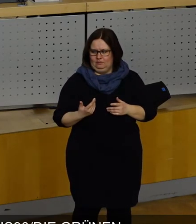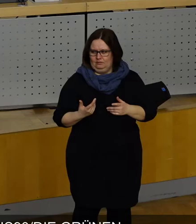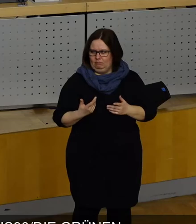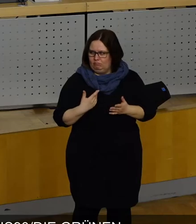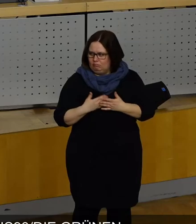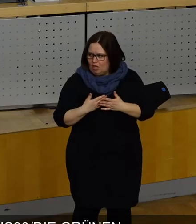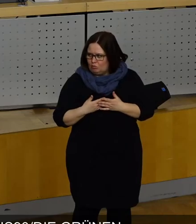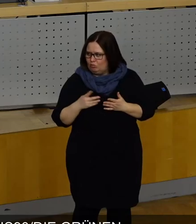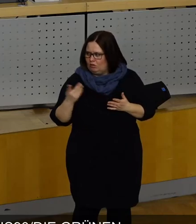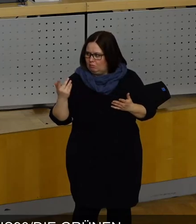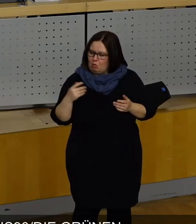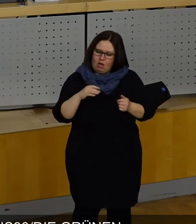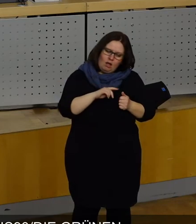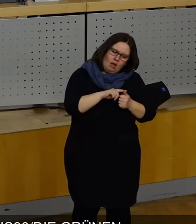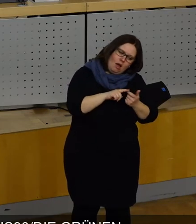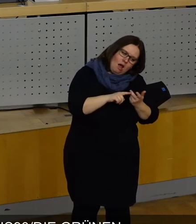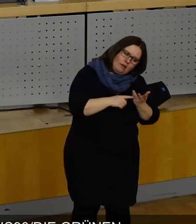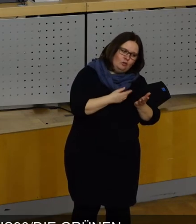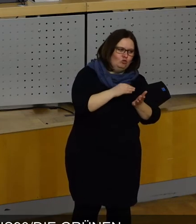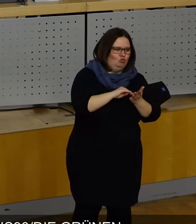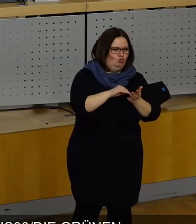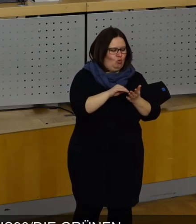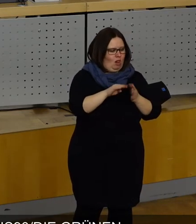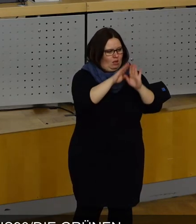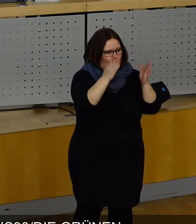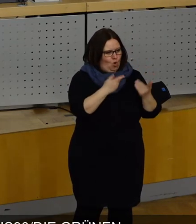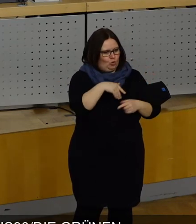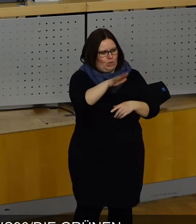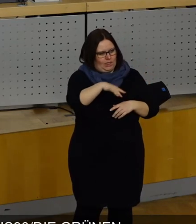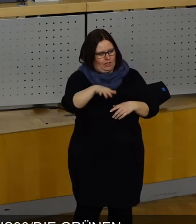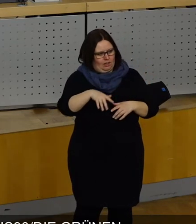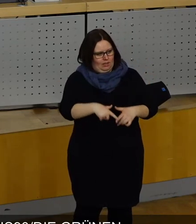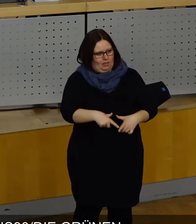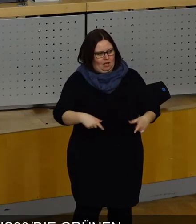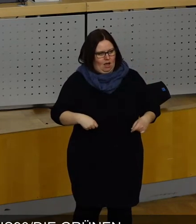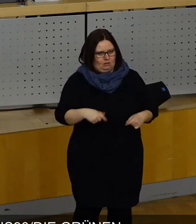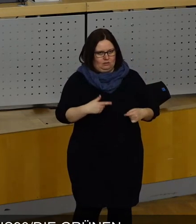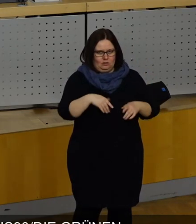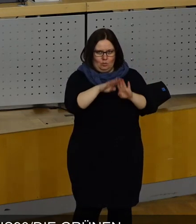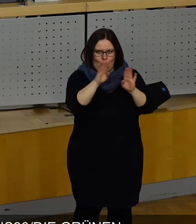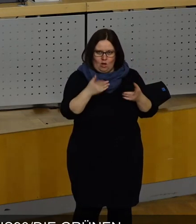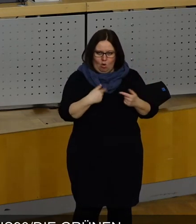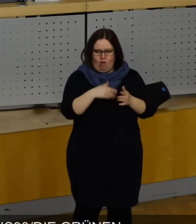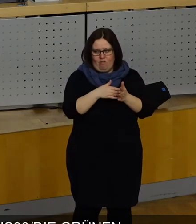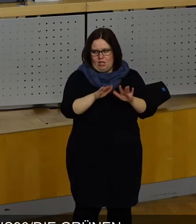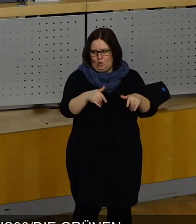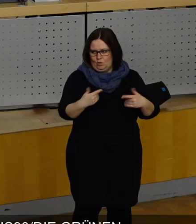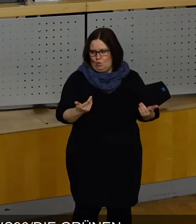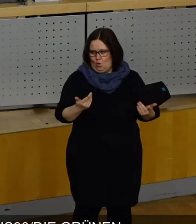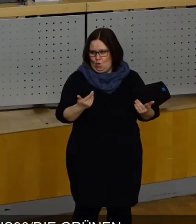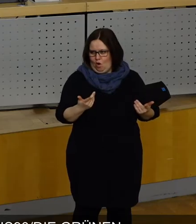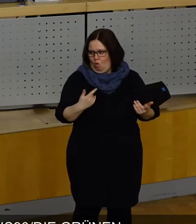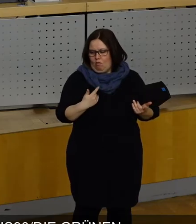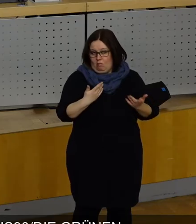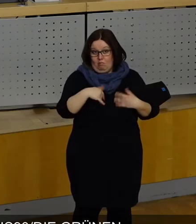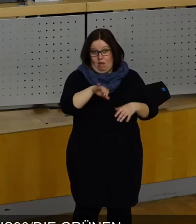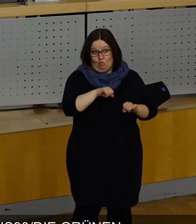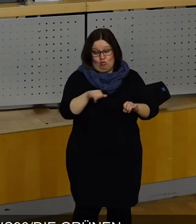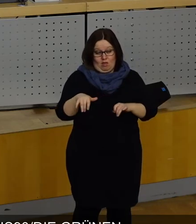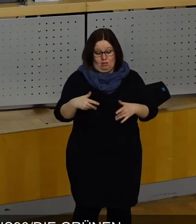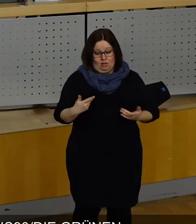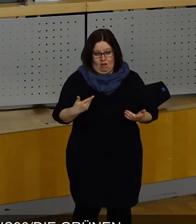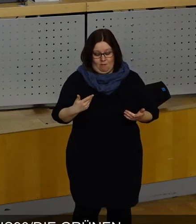bei einigen Schulgebäuden, auch Kita-Gebäuden mittlerweile zielt. Ich finde, wir sollten das weiter ausbauen. Wir haben da großes Potenzial.